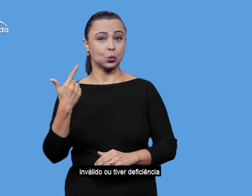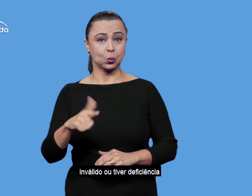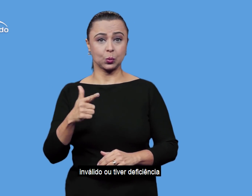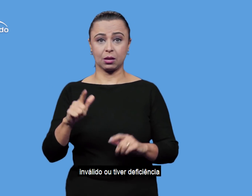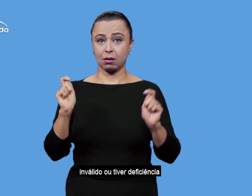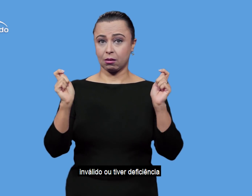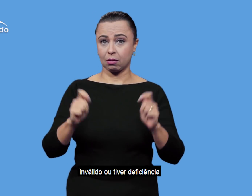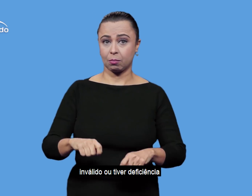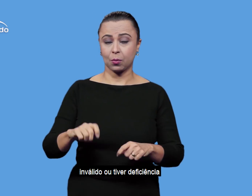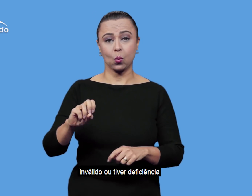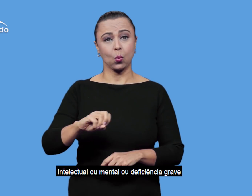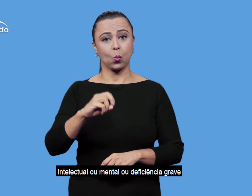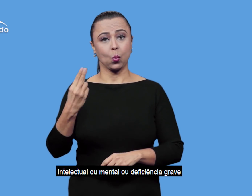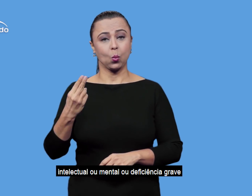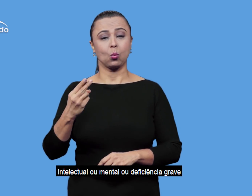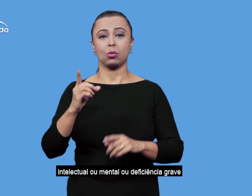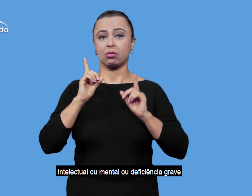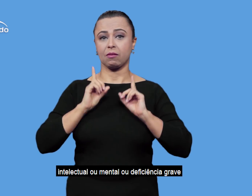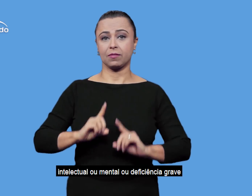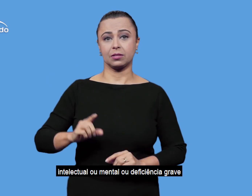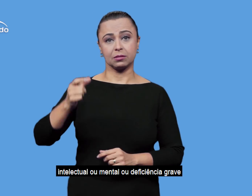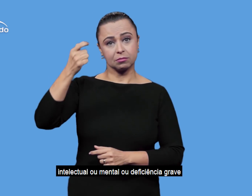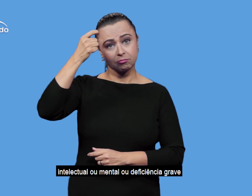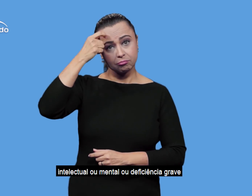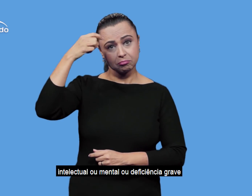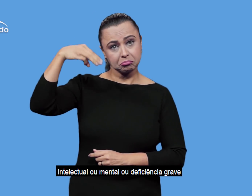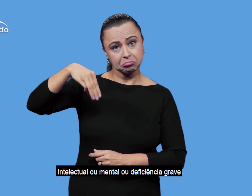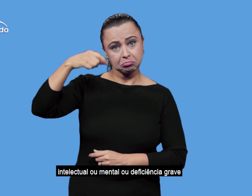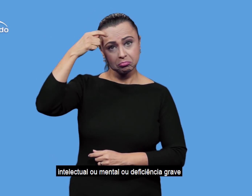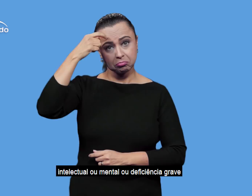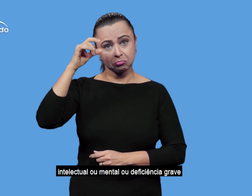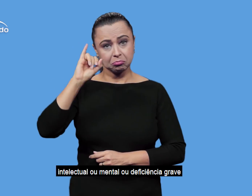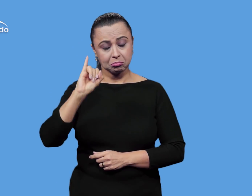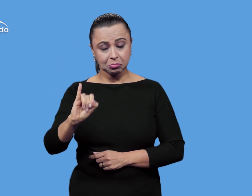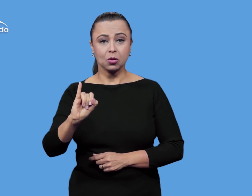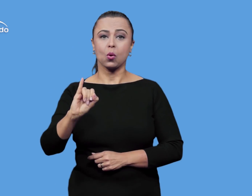deficiência intelectual ou mental ou deficiência grave